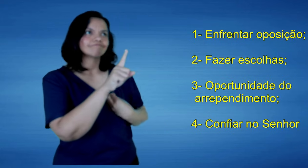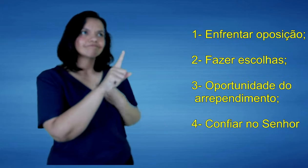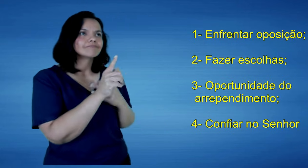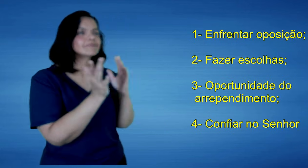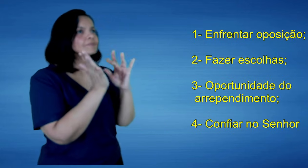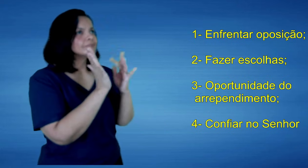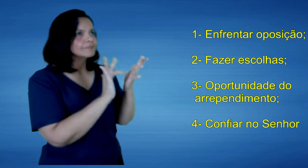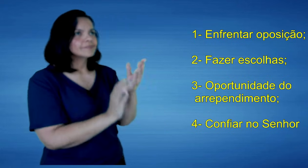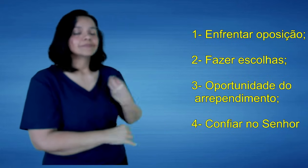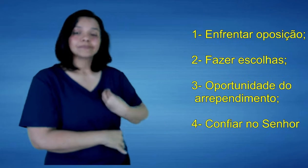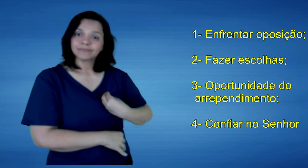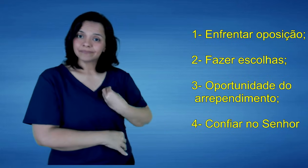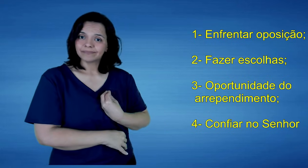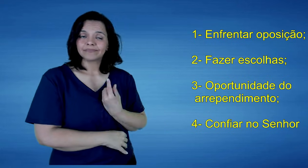fizemos.